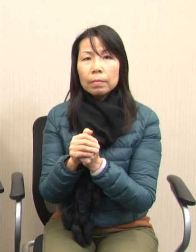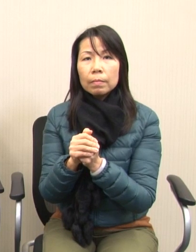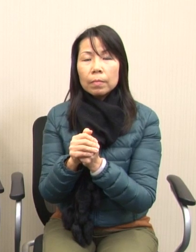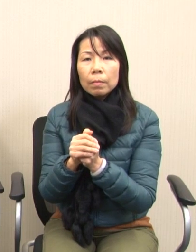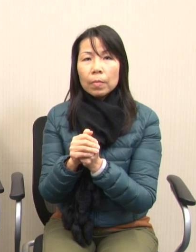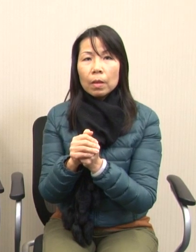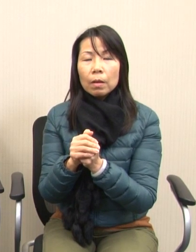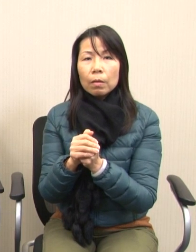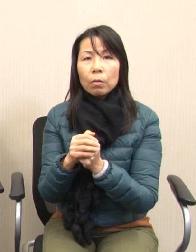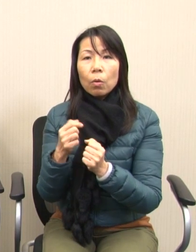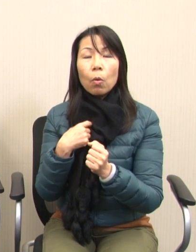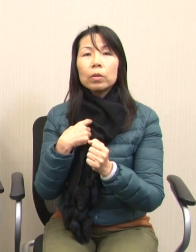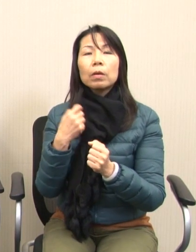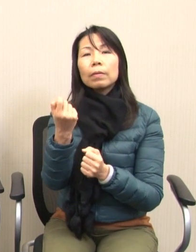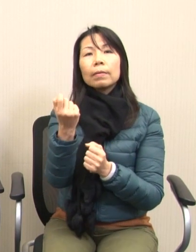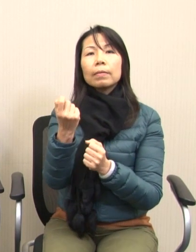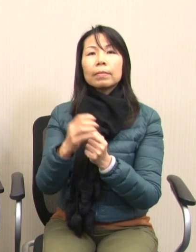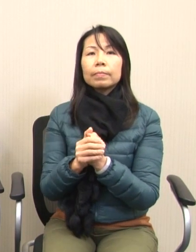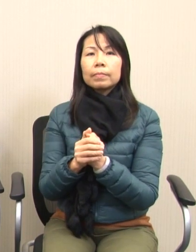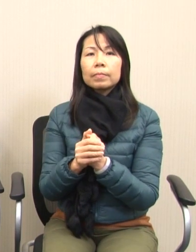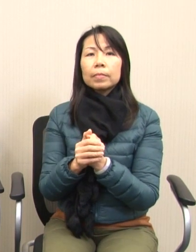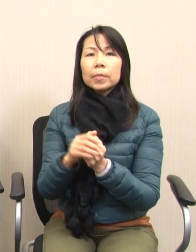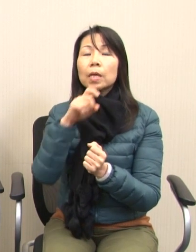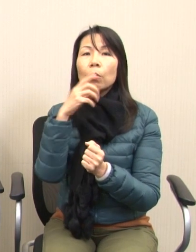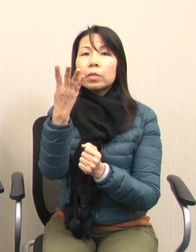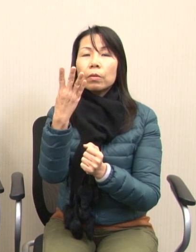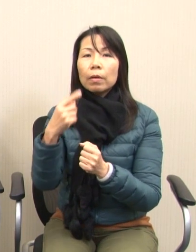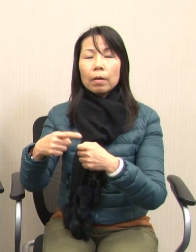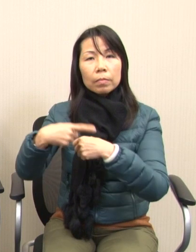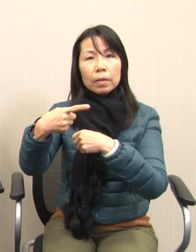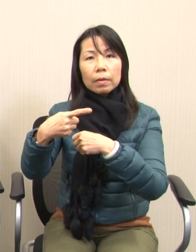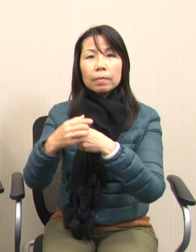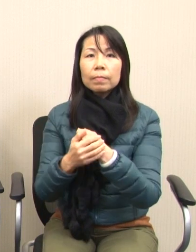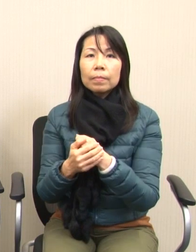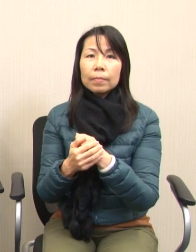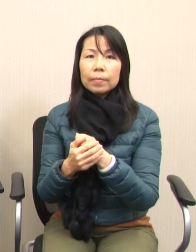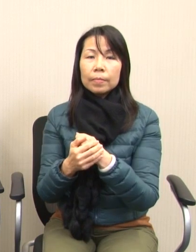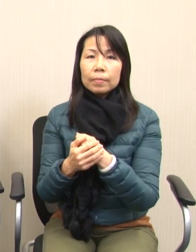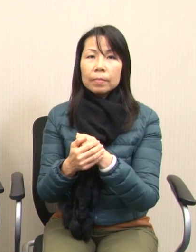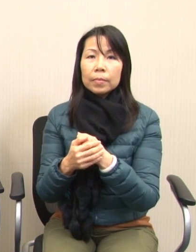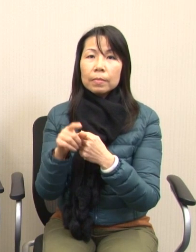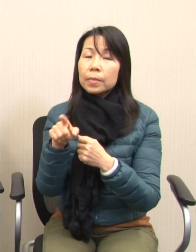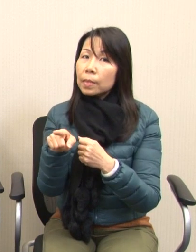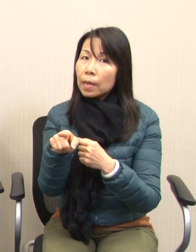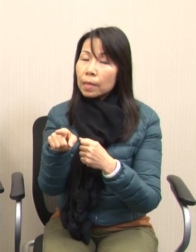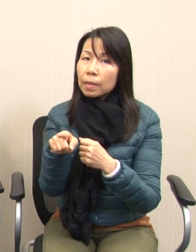我deal就好簡單嘅啫，得四樣嘢。第一個就係。你是不